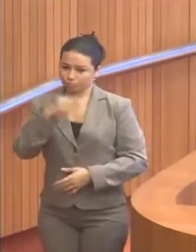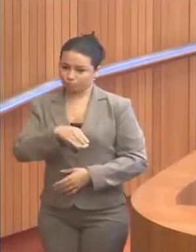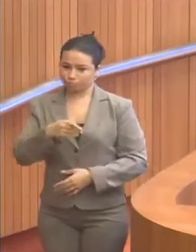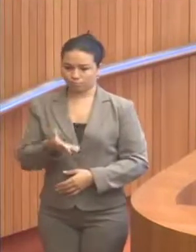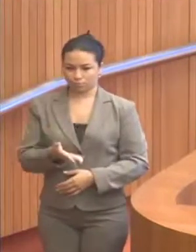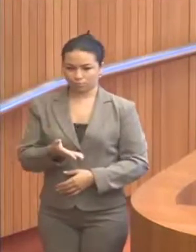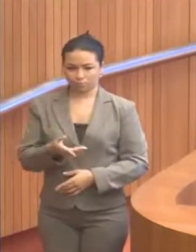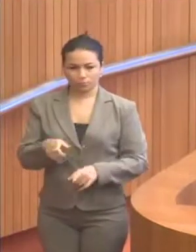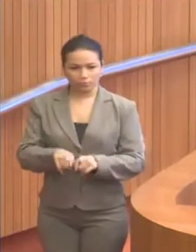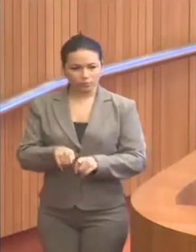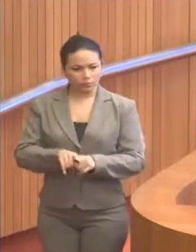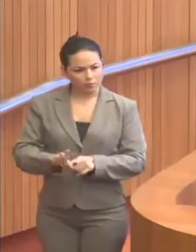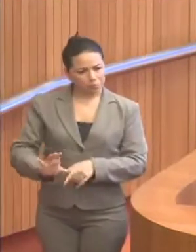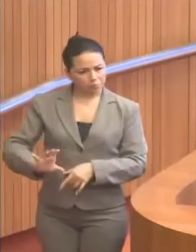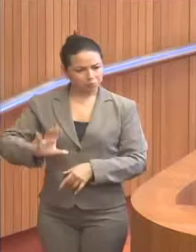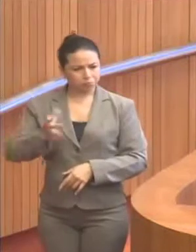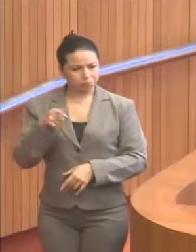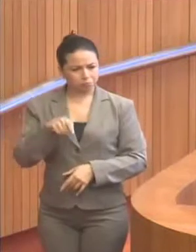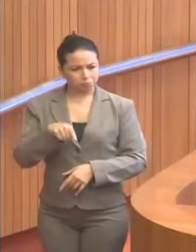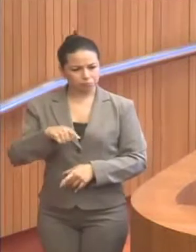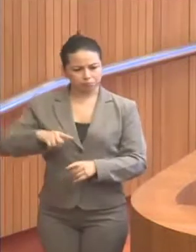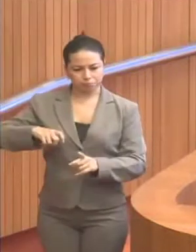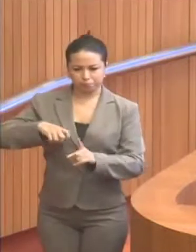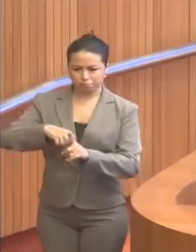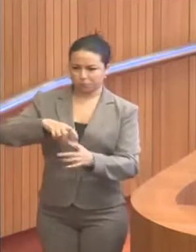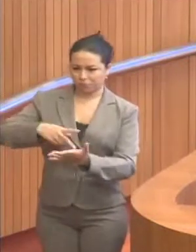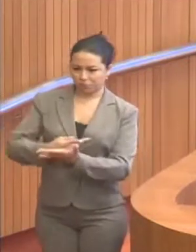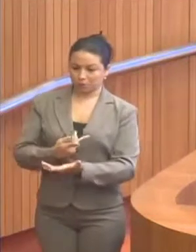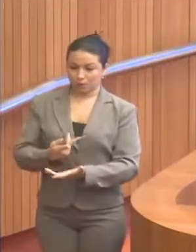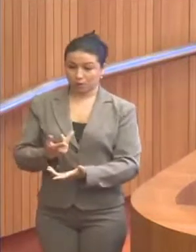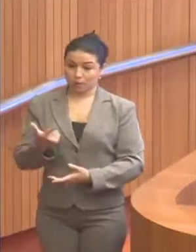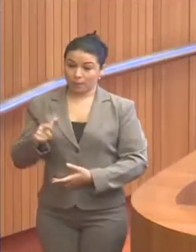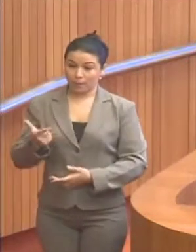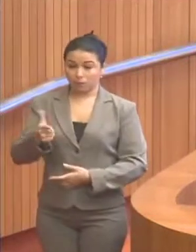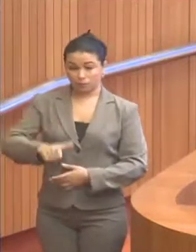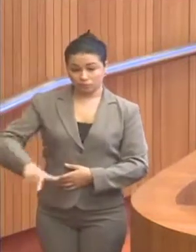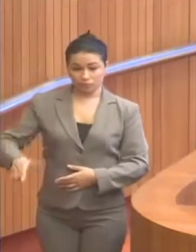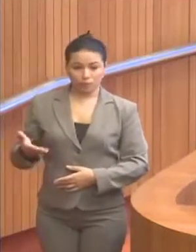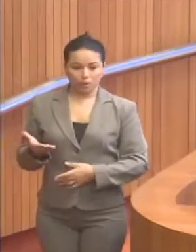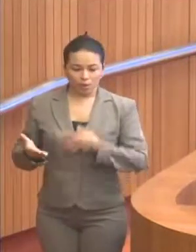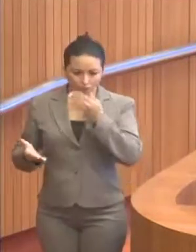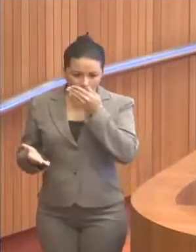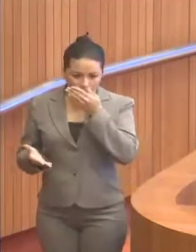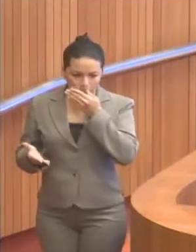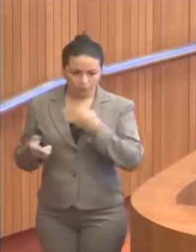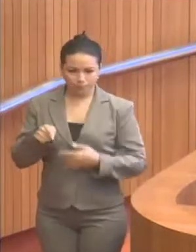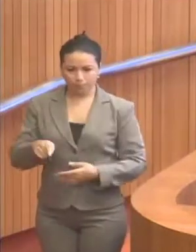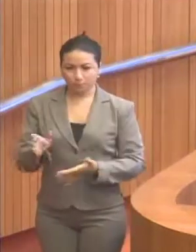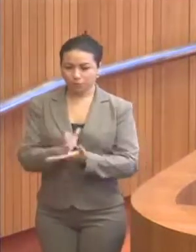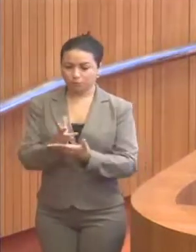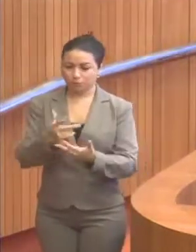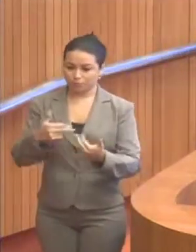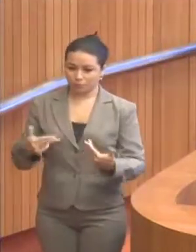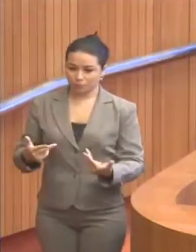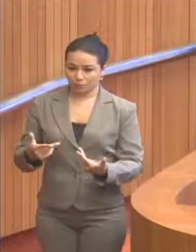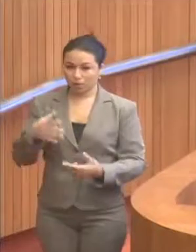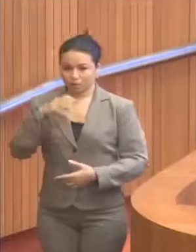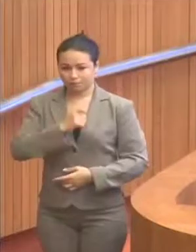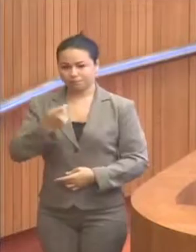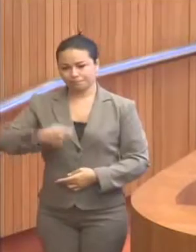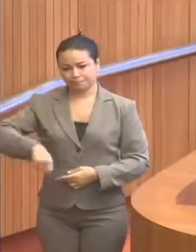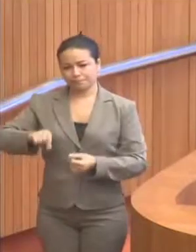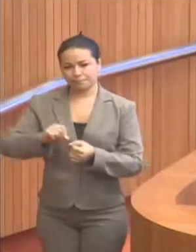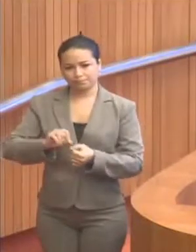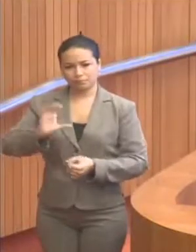negligenciou. E a tragédia que aconteceu, né, para não se repetir, medidas urgentes precisam